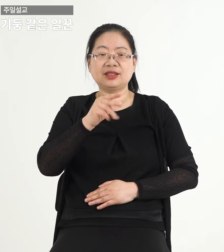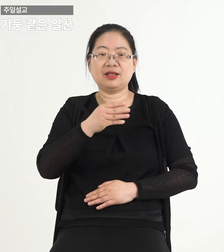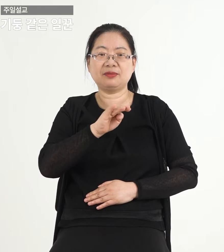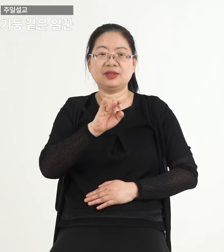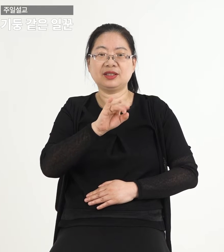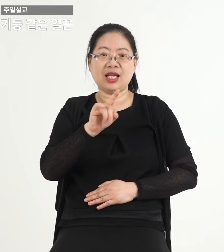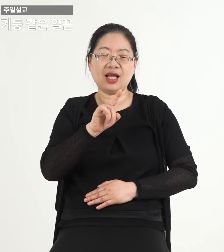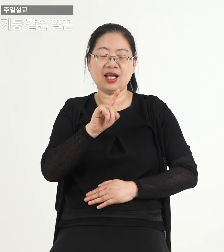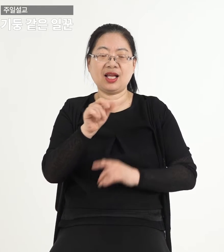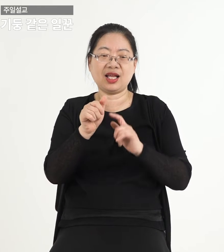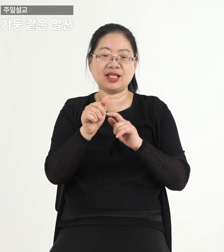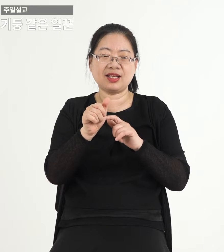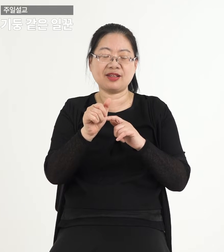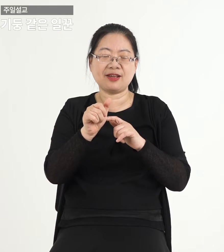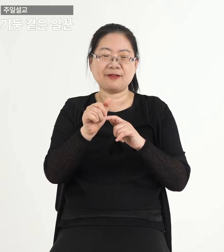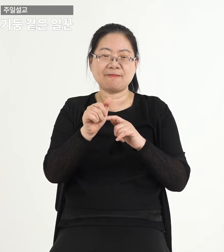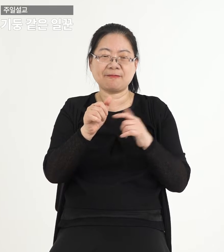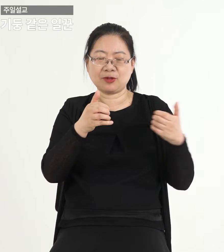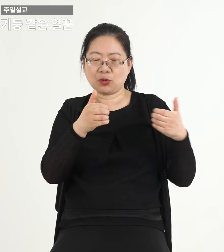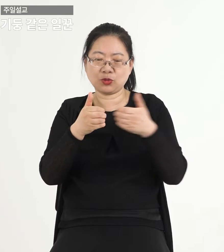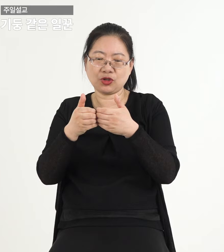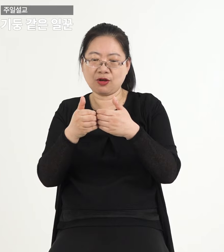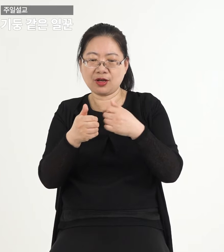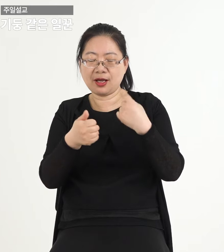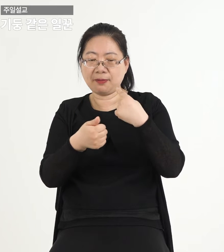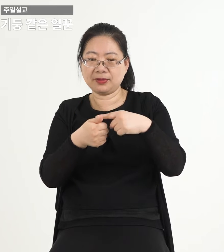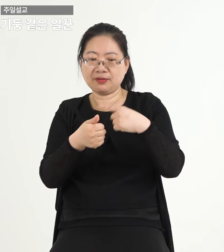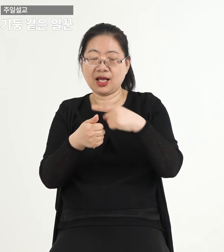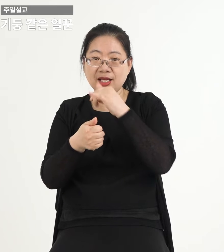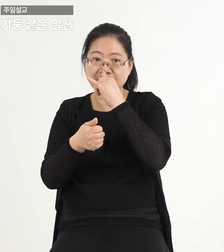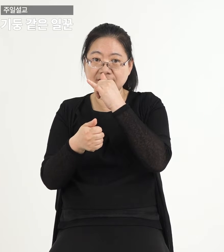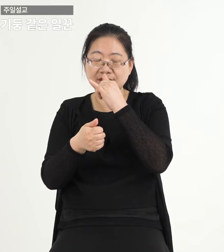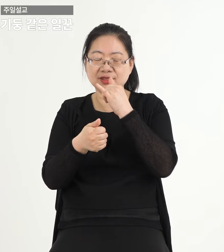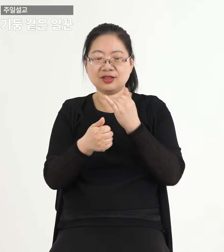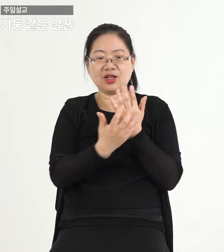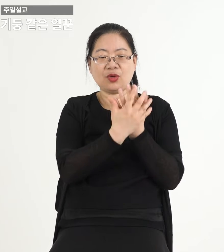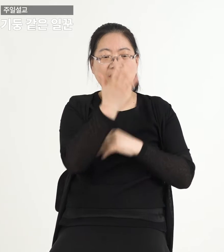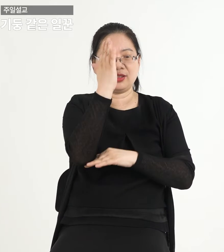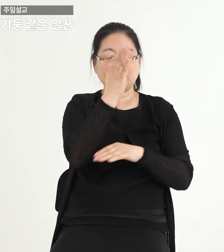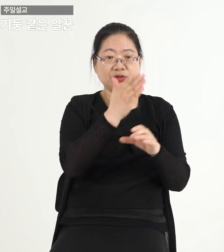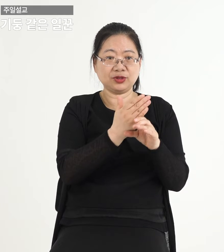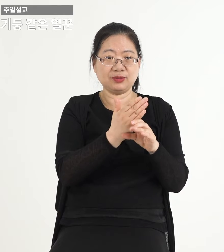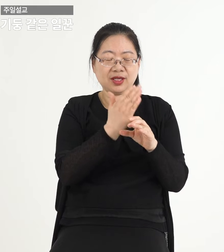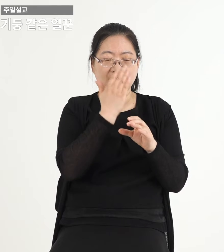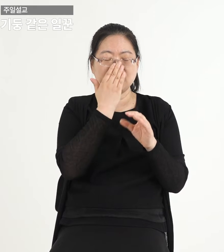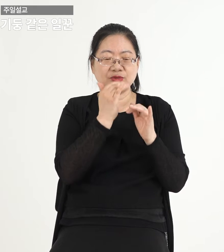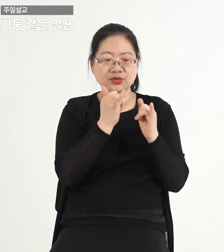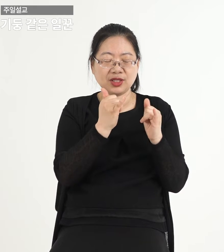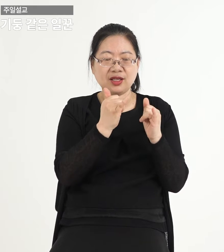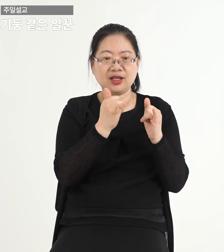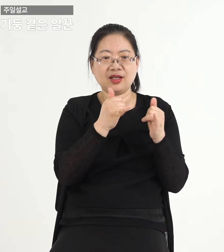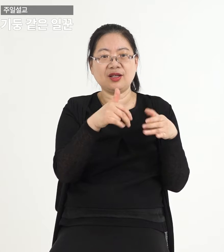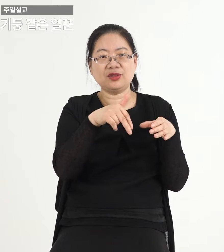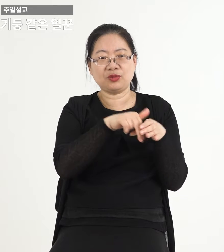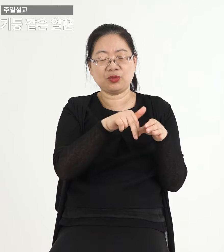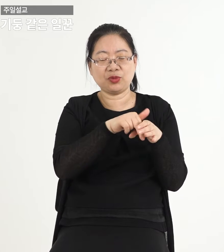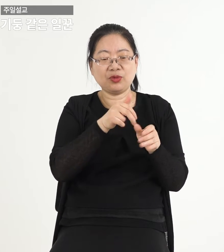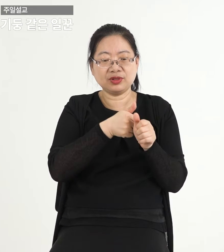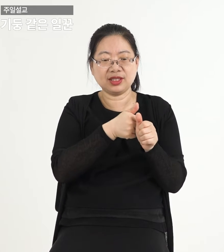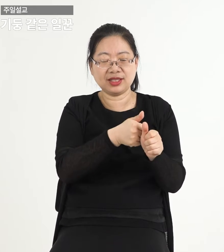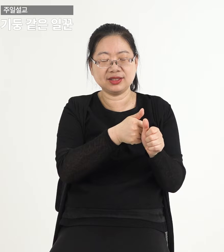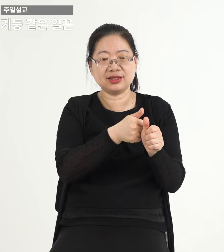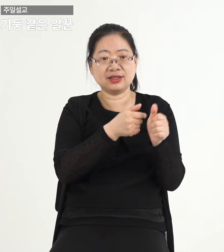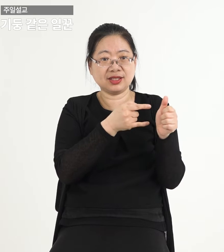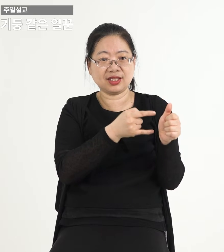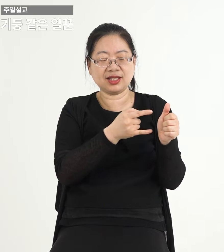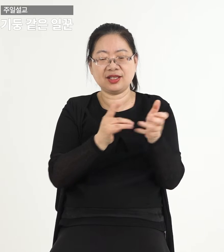있는 회당 중심의 유대교 성도들에게, 유대교 백성들에게 예수님이 질책을